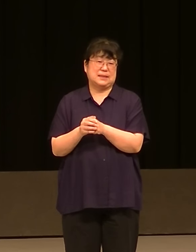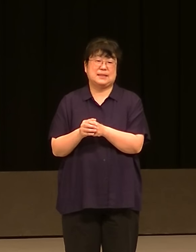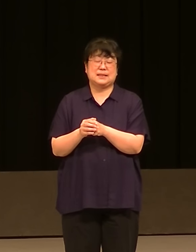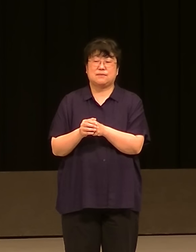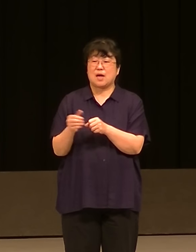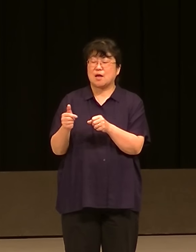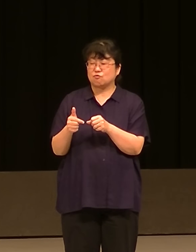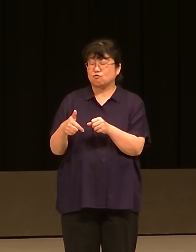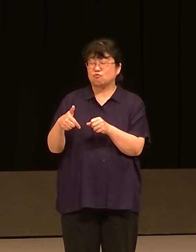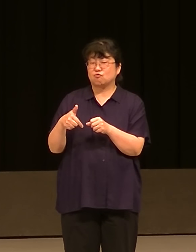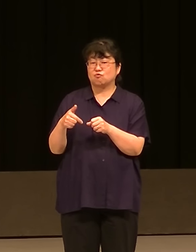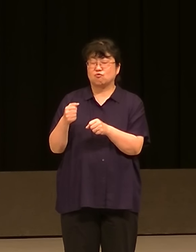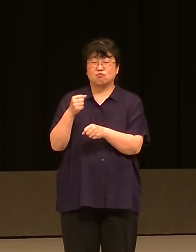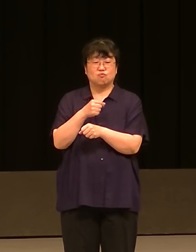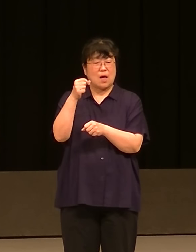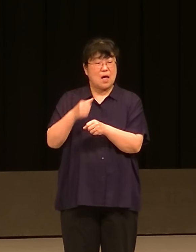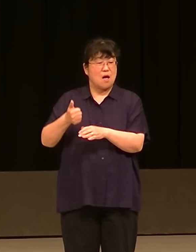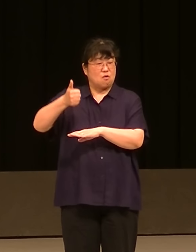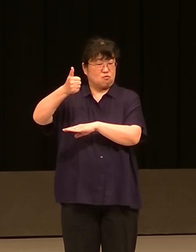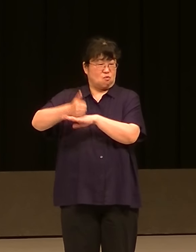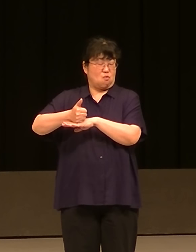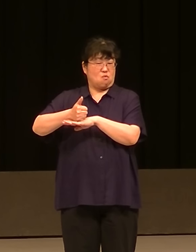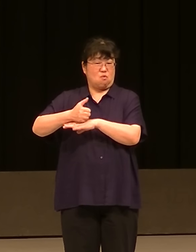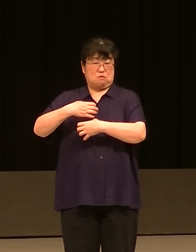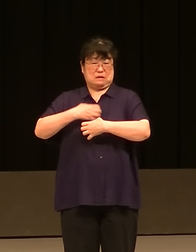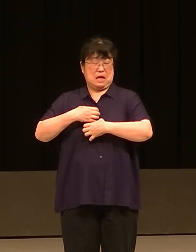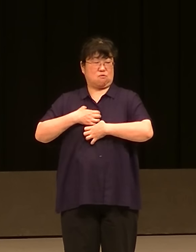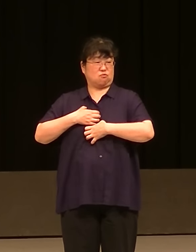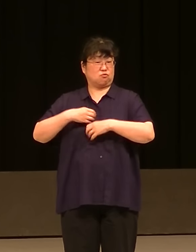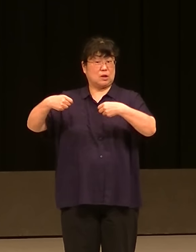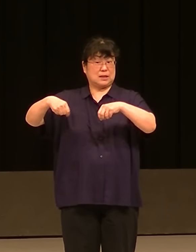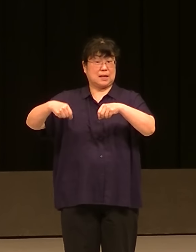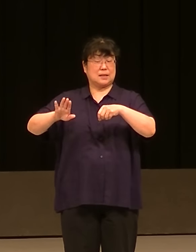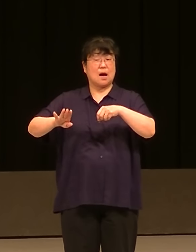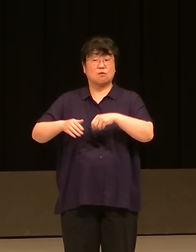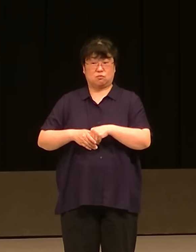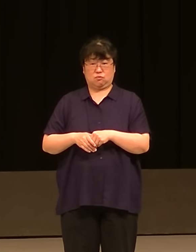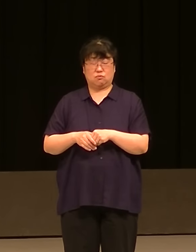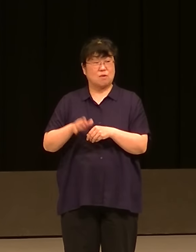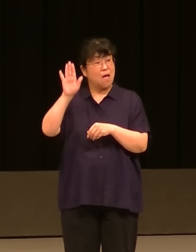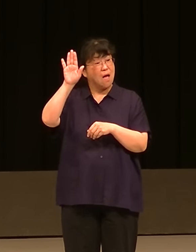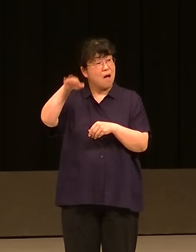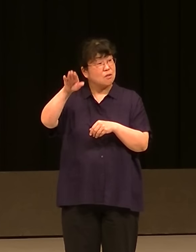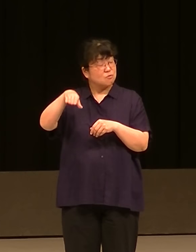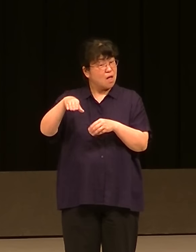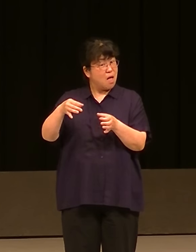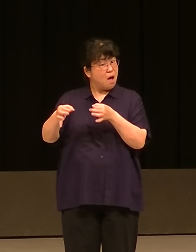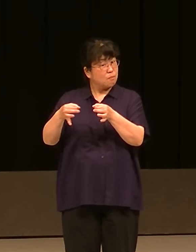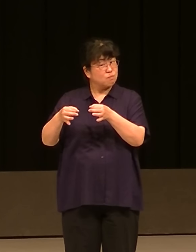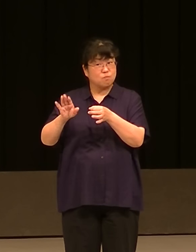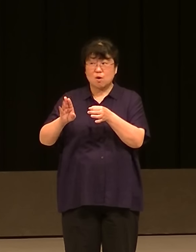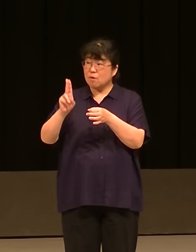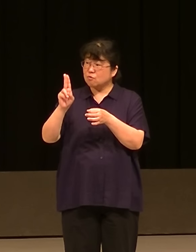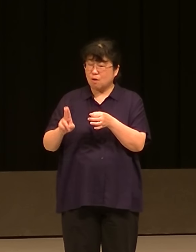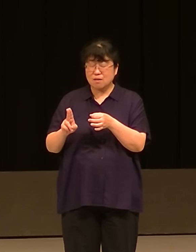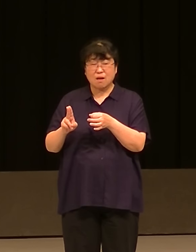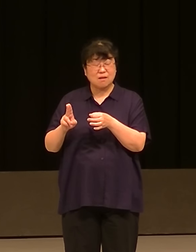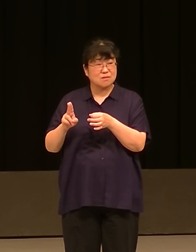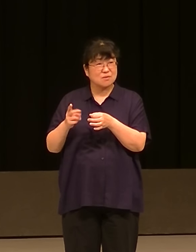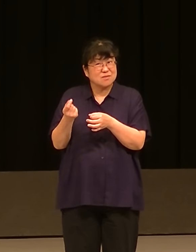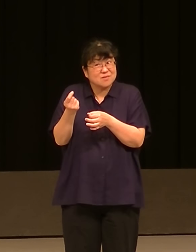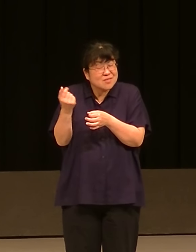告、という本のチラシが、ございまして、後で販売もあるのかな、というようなことも